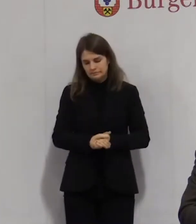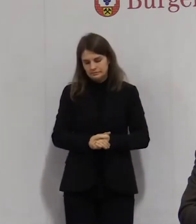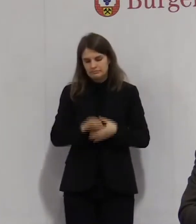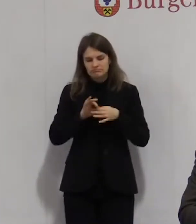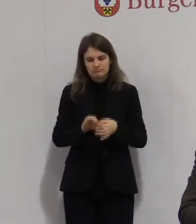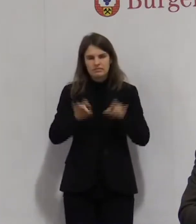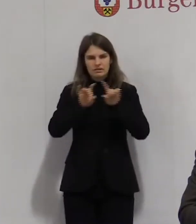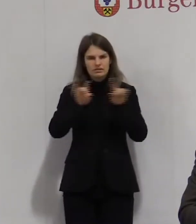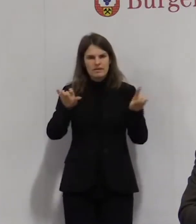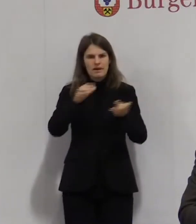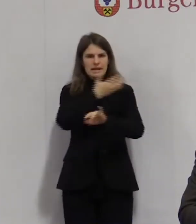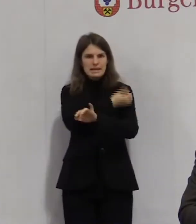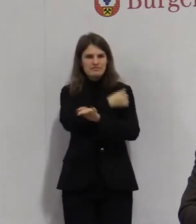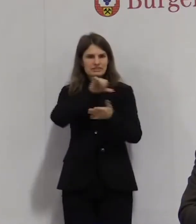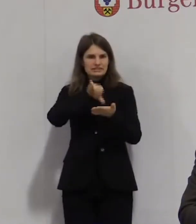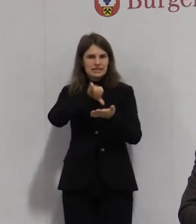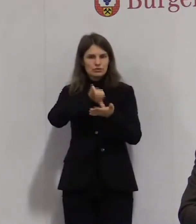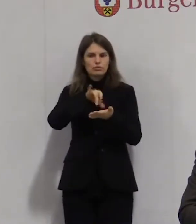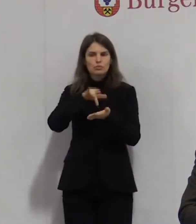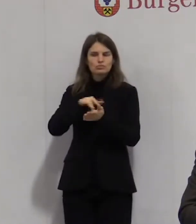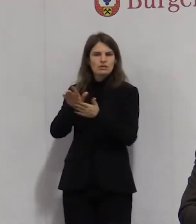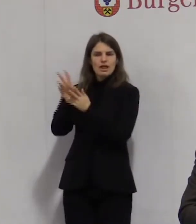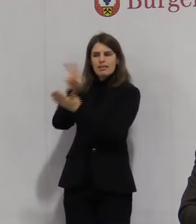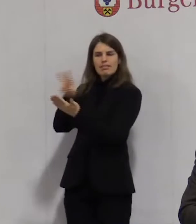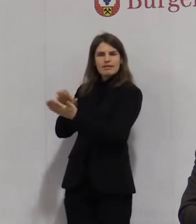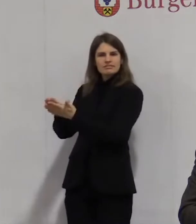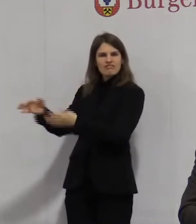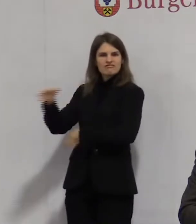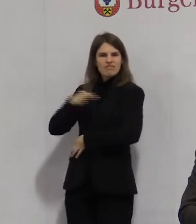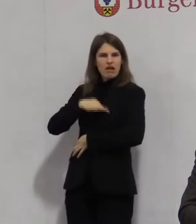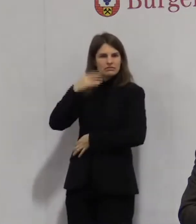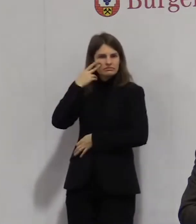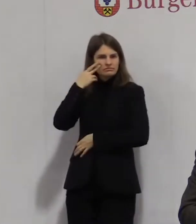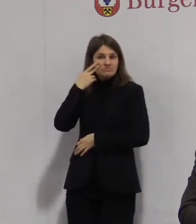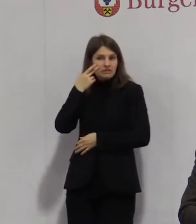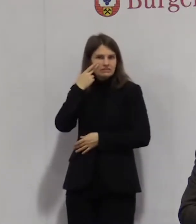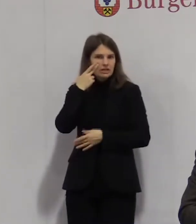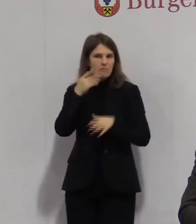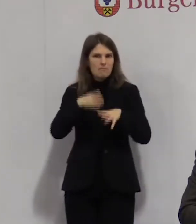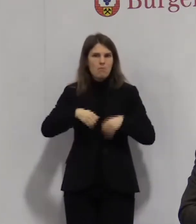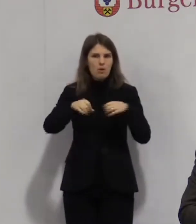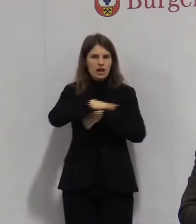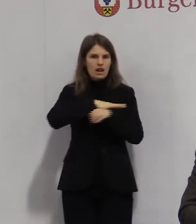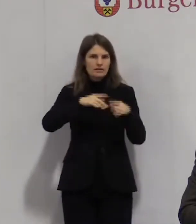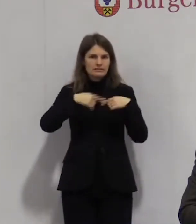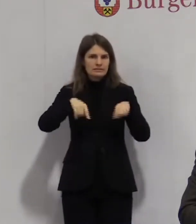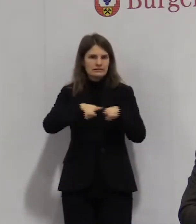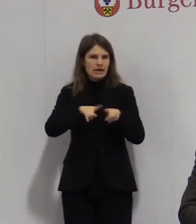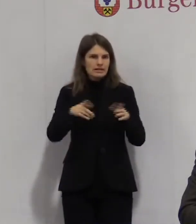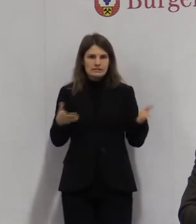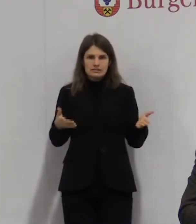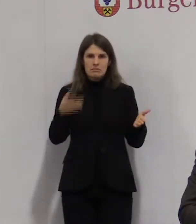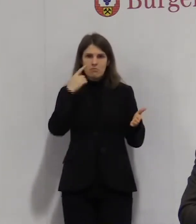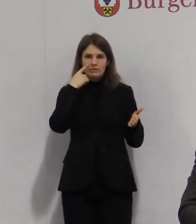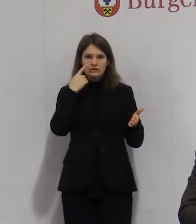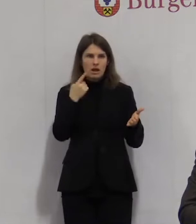Impfzentrum erkundigen, weil uns da auch Leser gefragt haben, wie weit der Stand der Dinge ist. Der Burgenlandkreis sei wohl einer der beiden, die im Land Sachsen-Anhalt